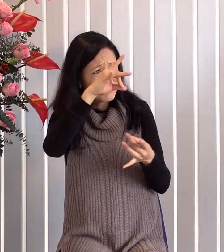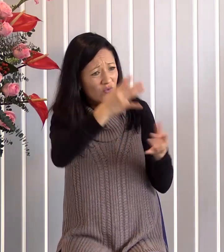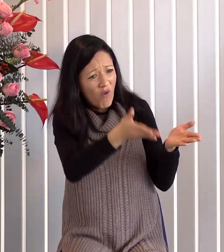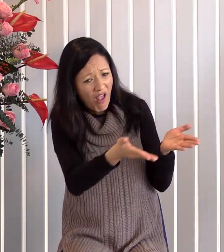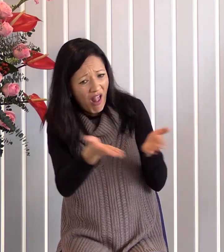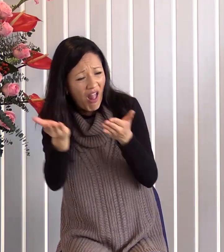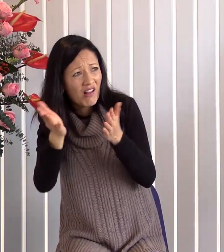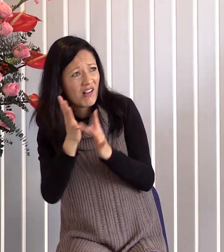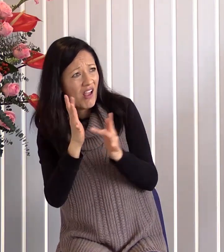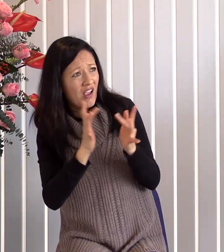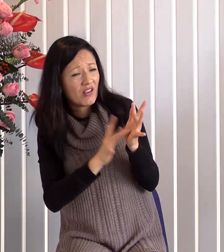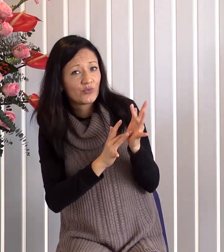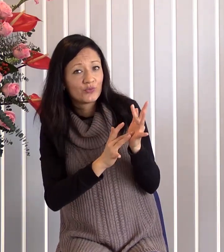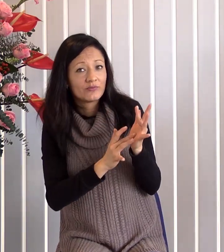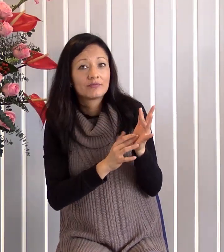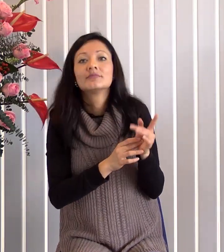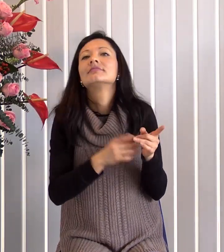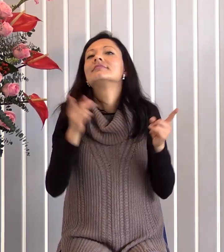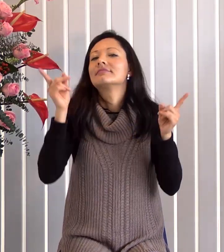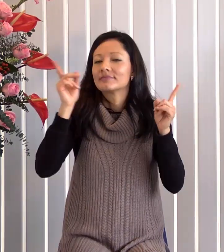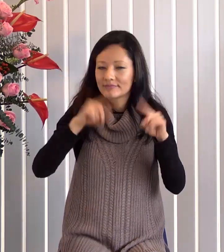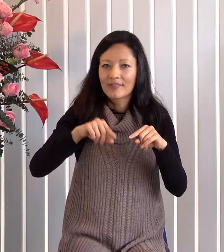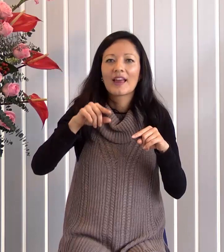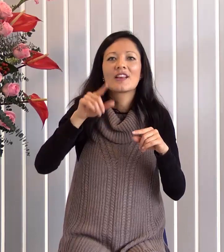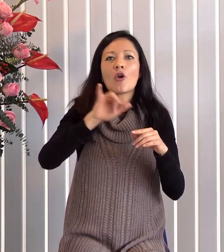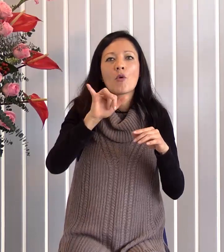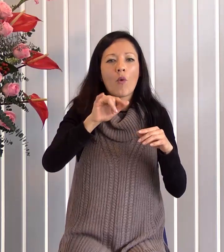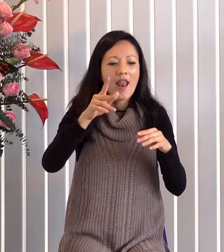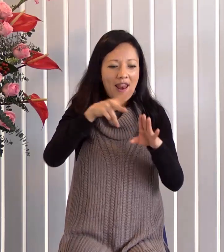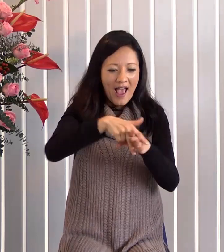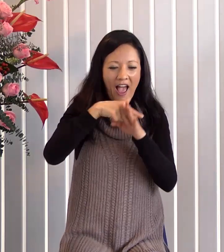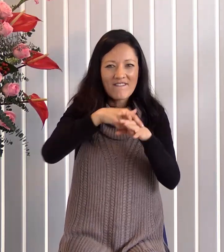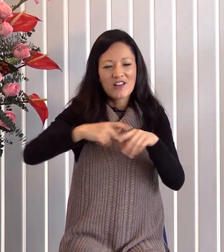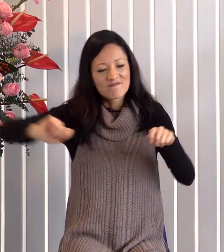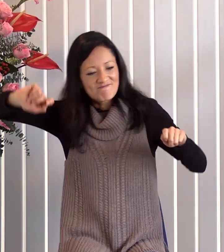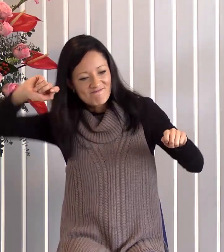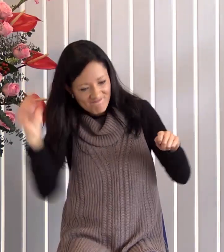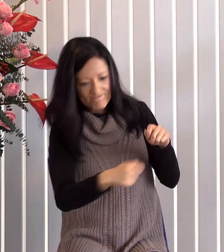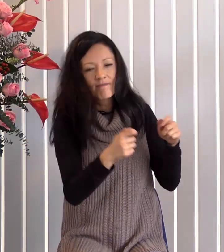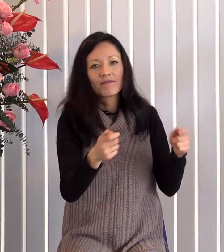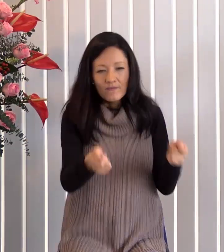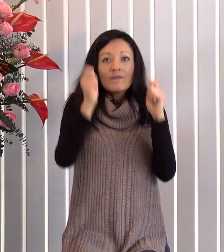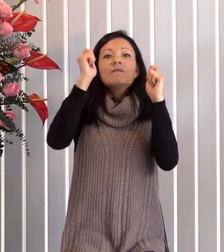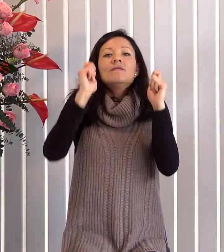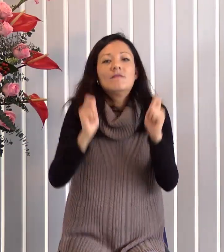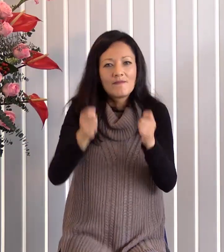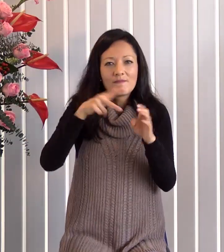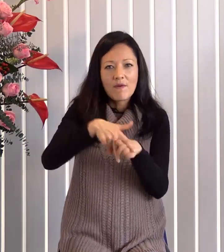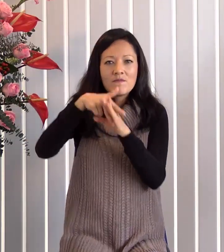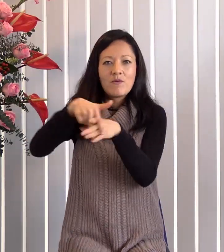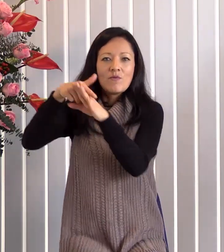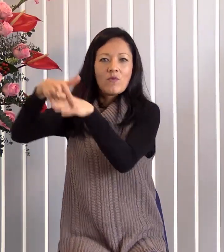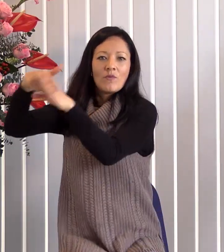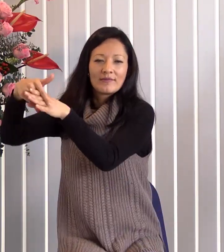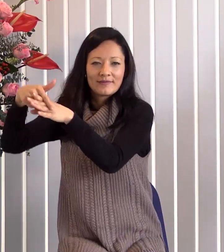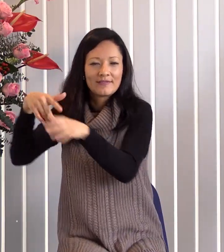No, ahí dice, no solamente que lo llevó, es como agarrar un caballo y pegarle, o sea, lo impulsó.